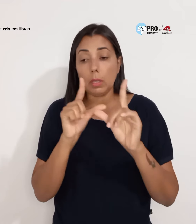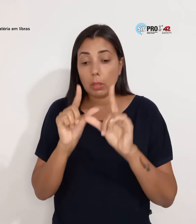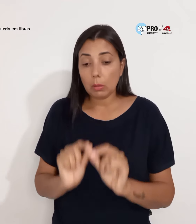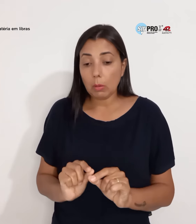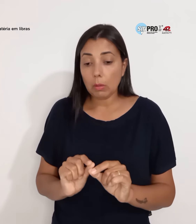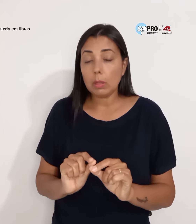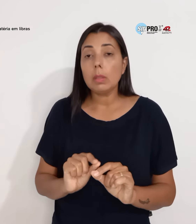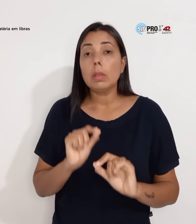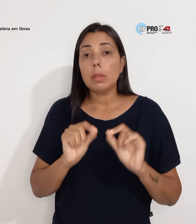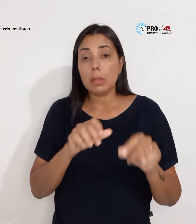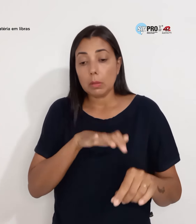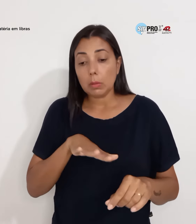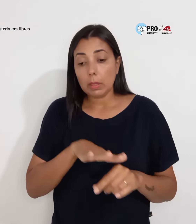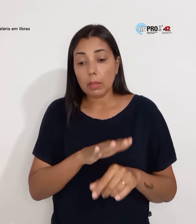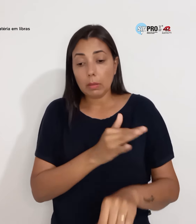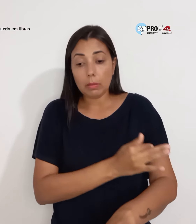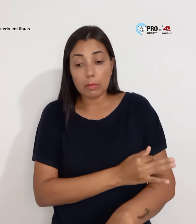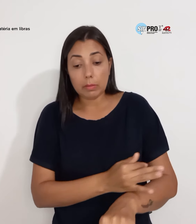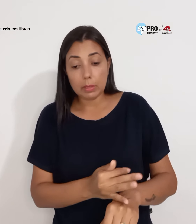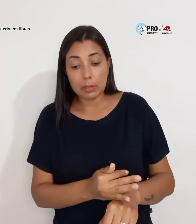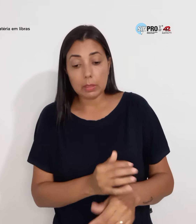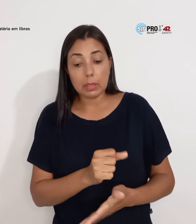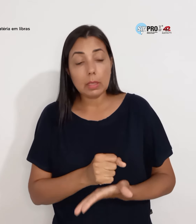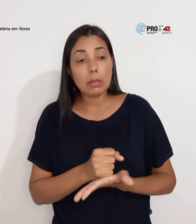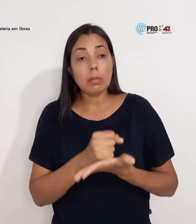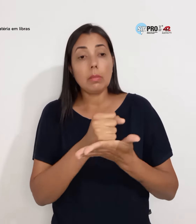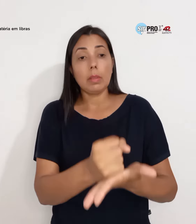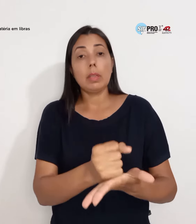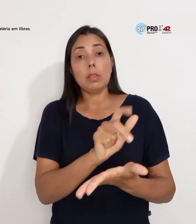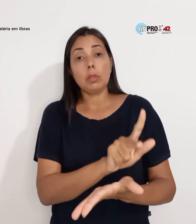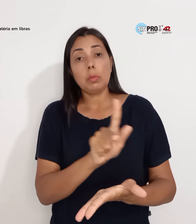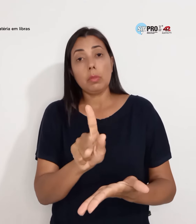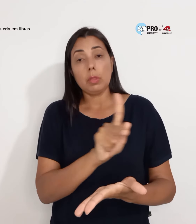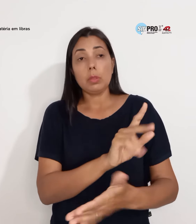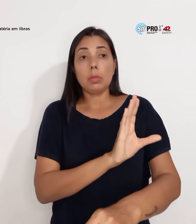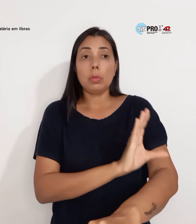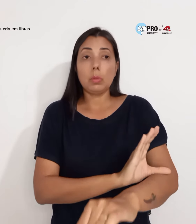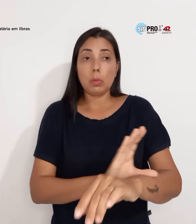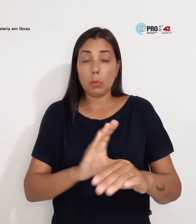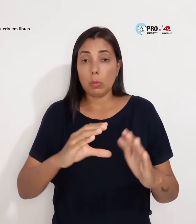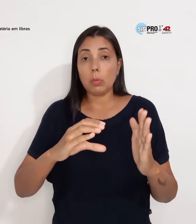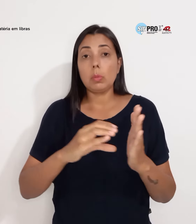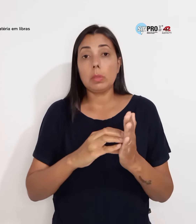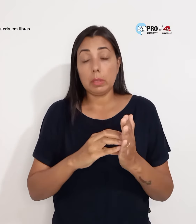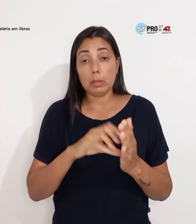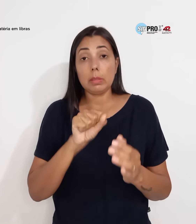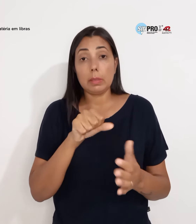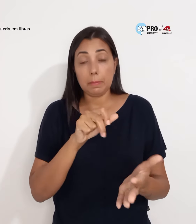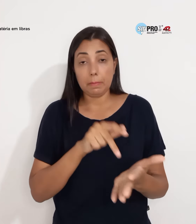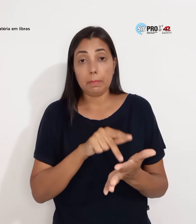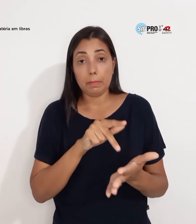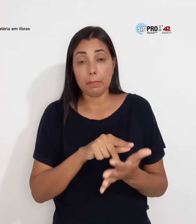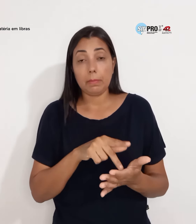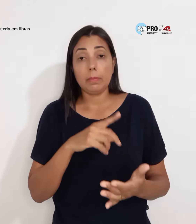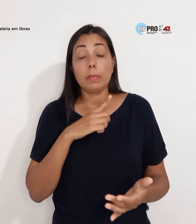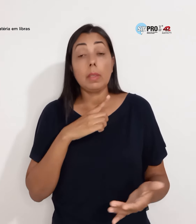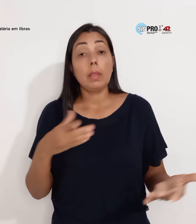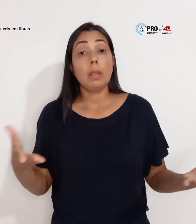em tamanho no espaço físico e na oferta de professores concursados. O fato é que temos hoje,